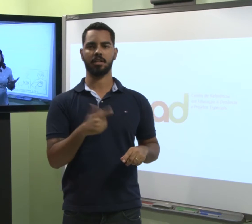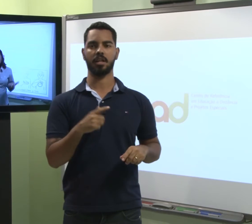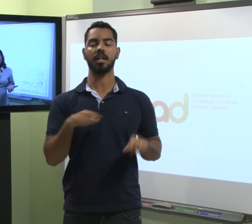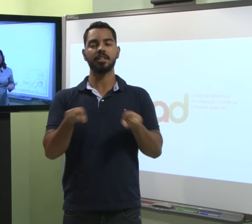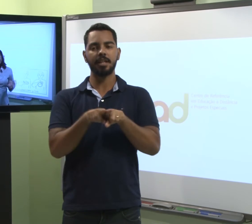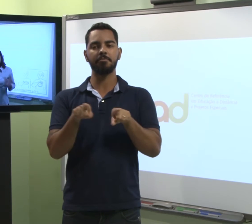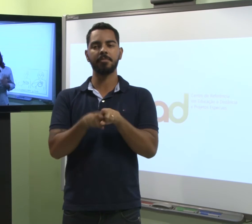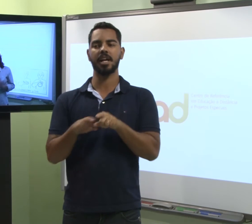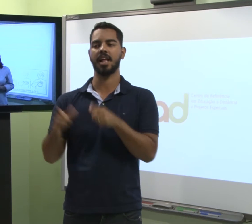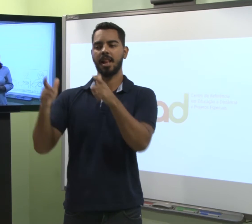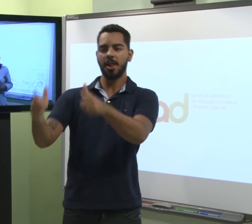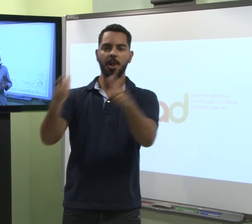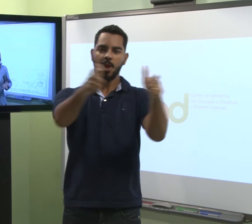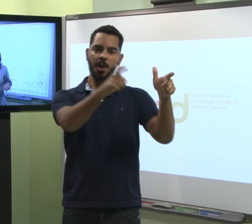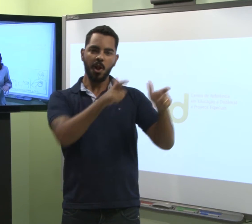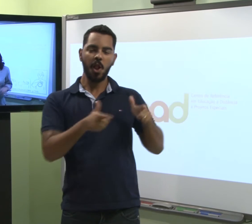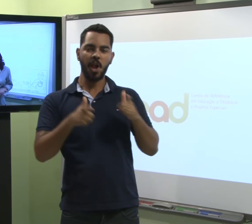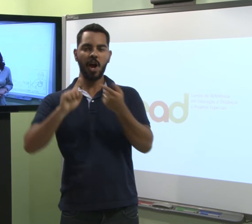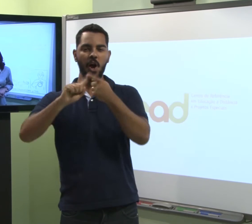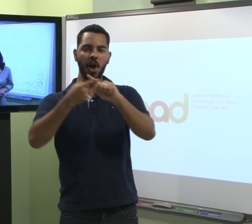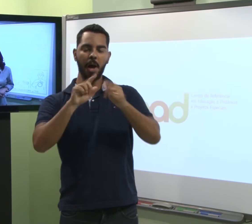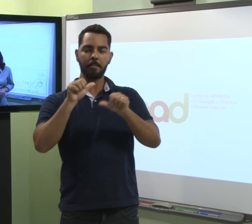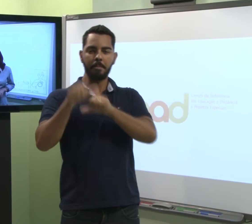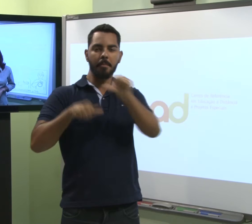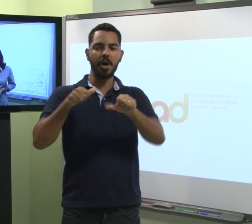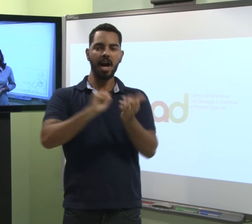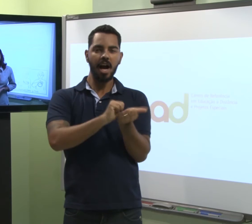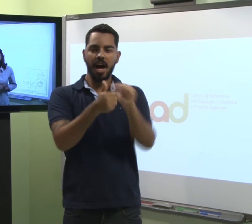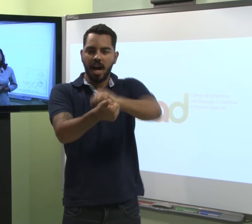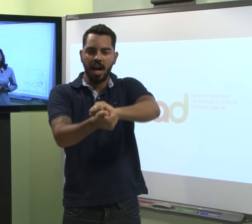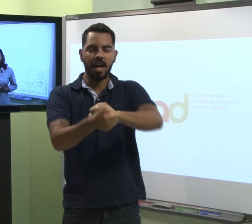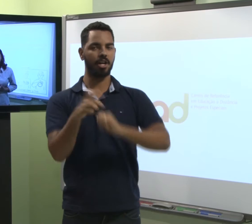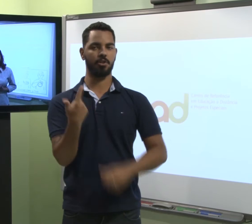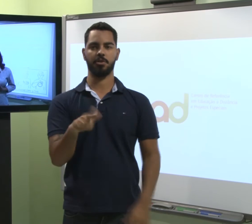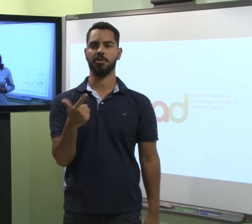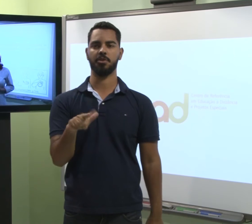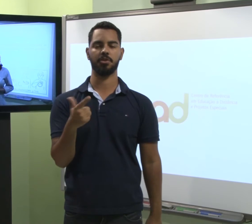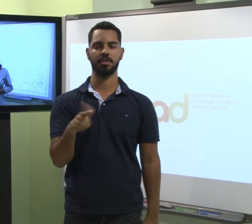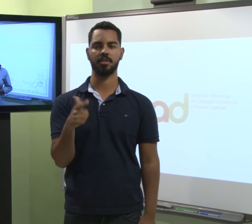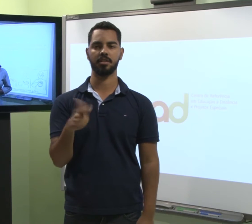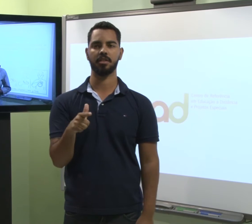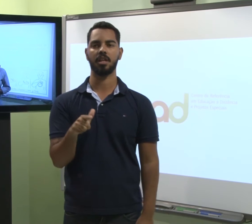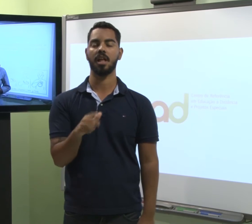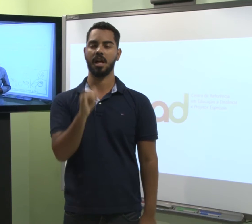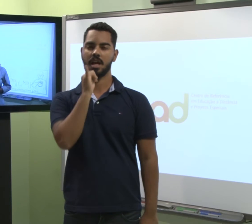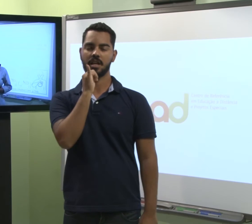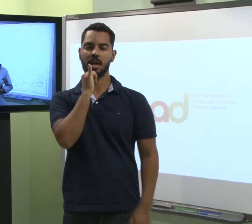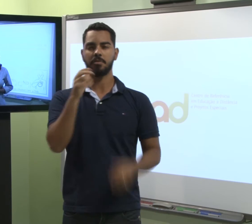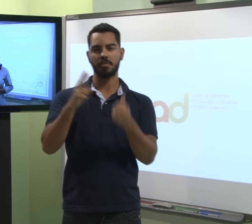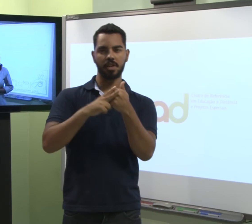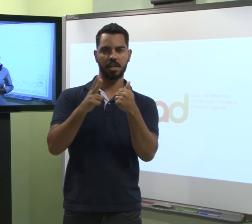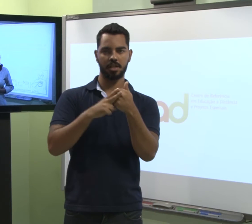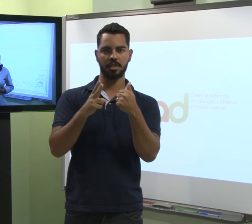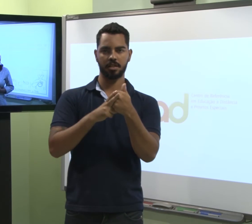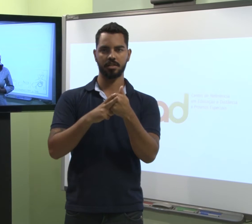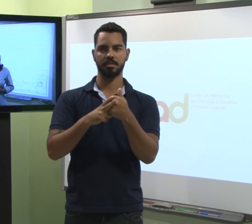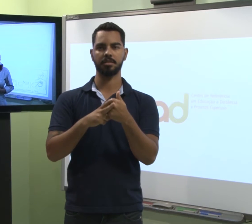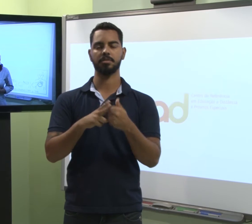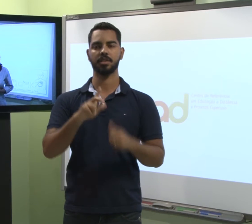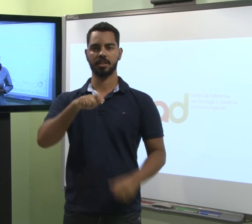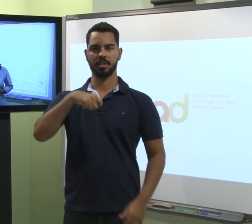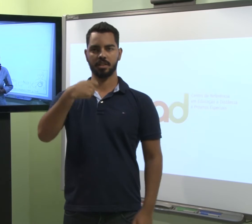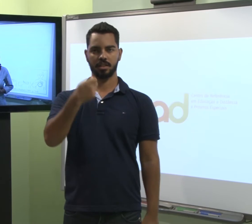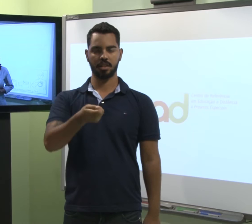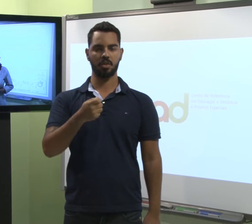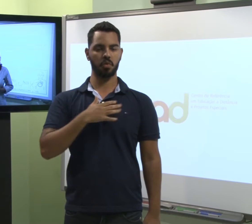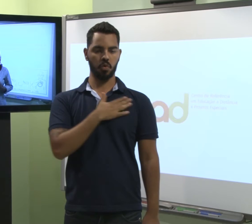Todavia, eles podem flexionar-se em aspecto. Exemplo desse tipo de verbo em Libras são os verbos gostar